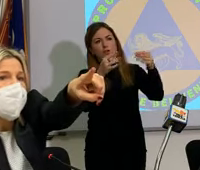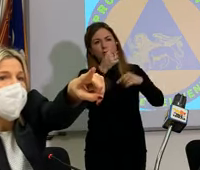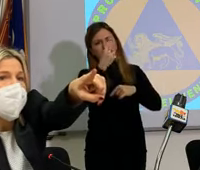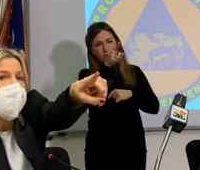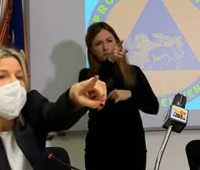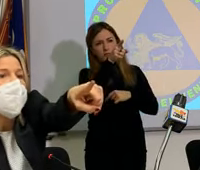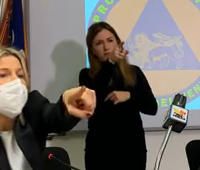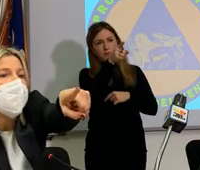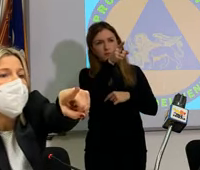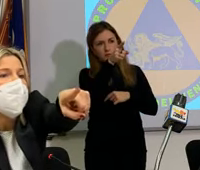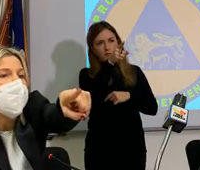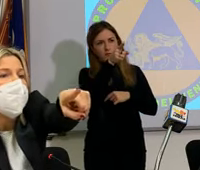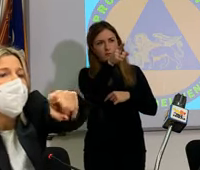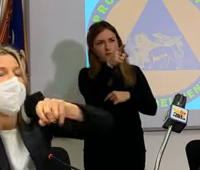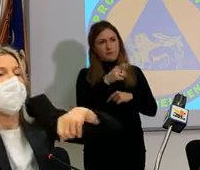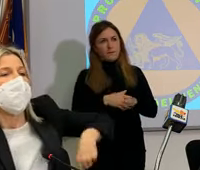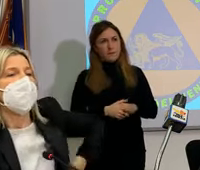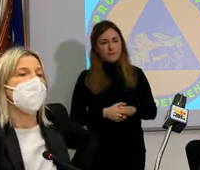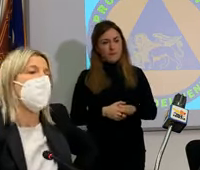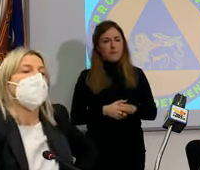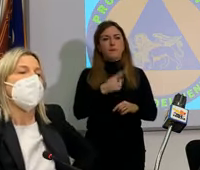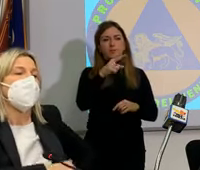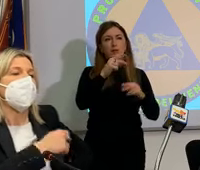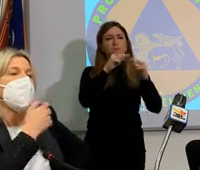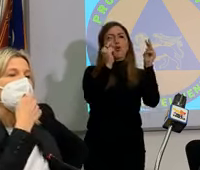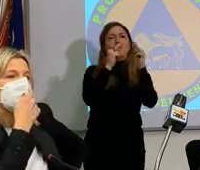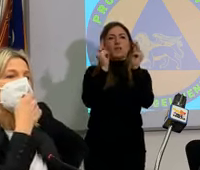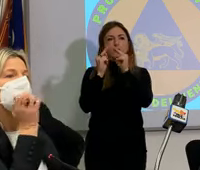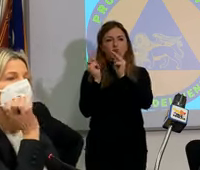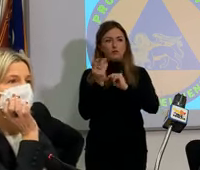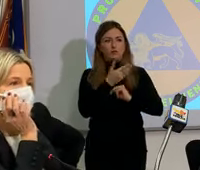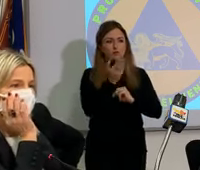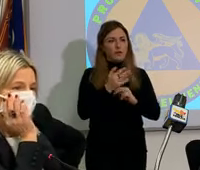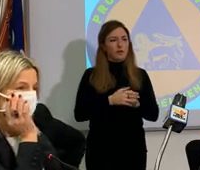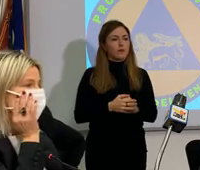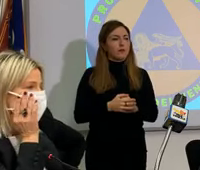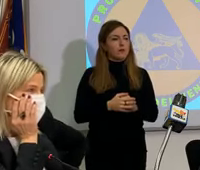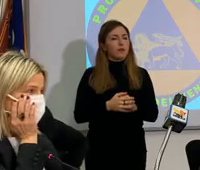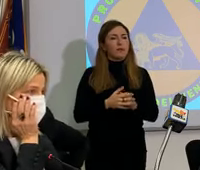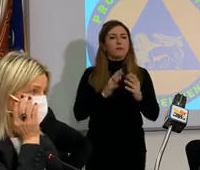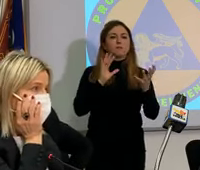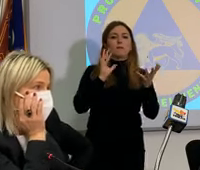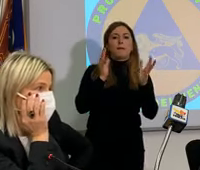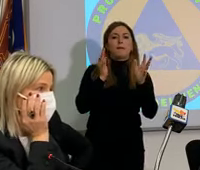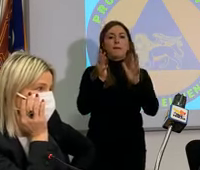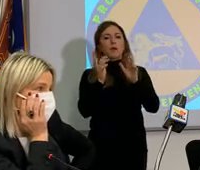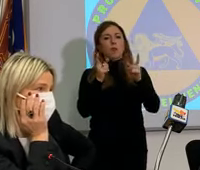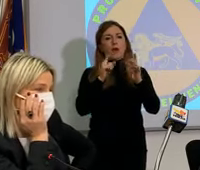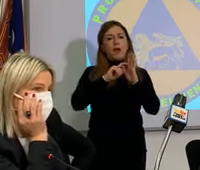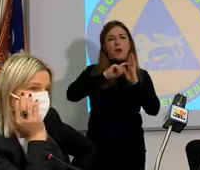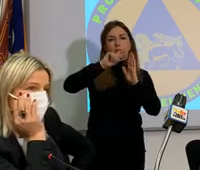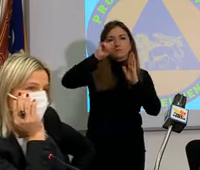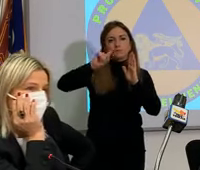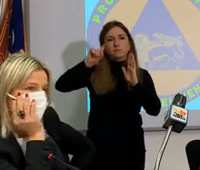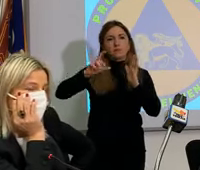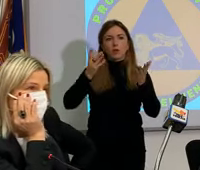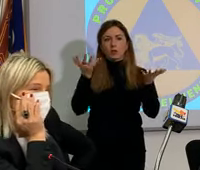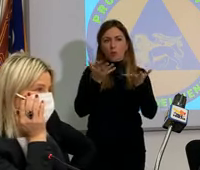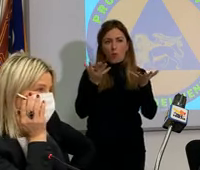sì quella li vedete sono le varie provincia come come si stanno muovendo tete anche che